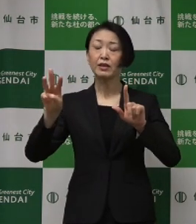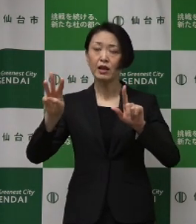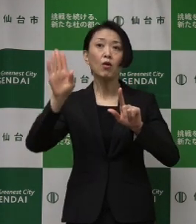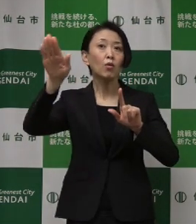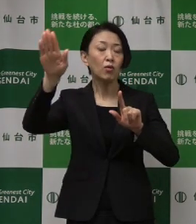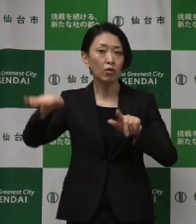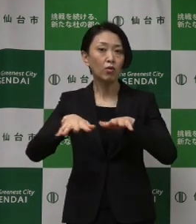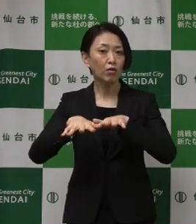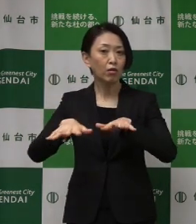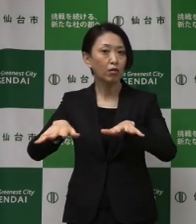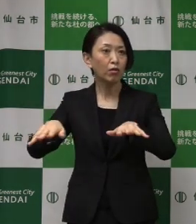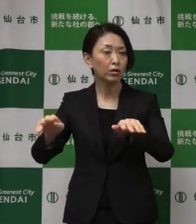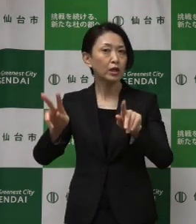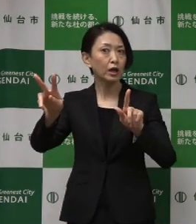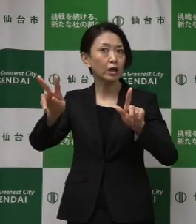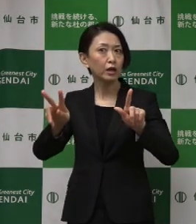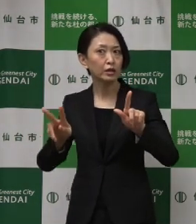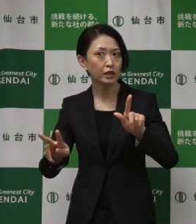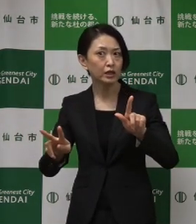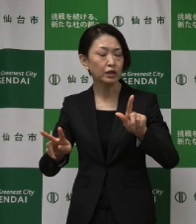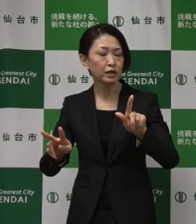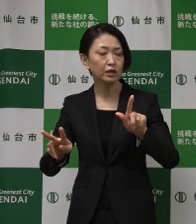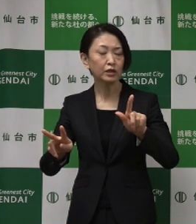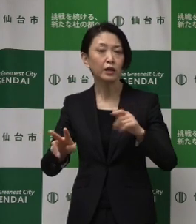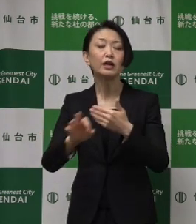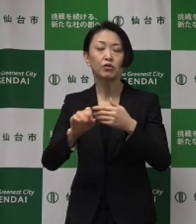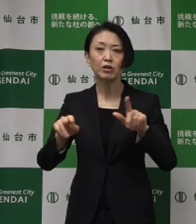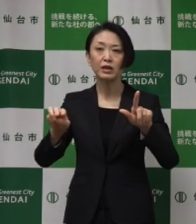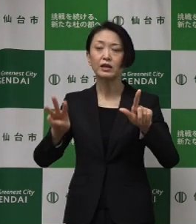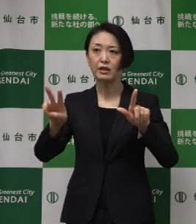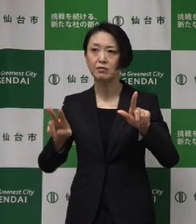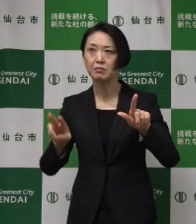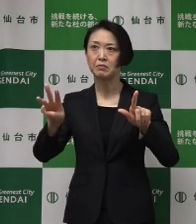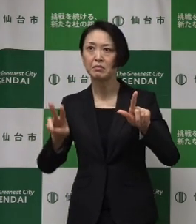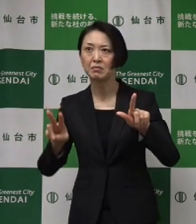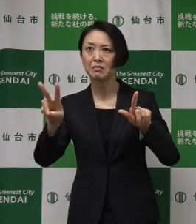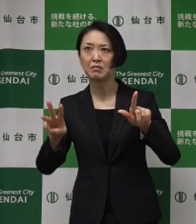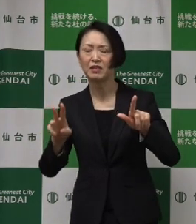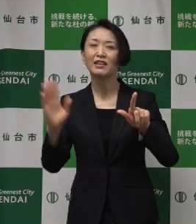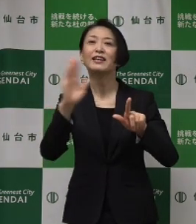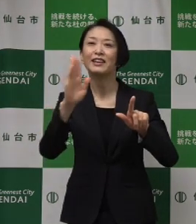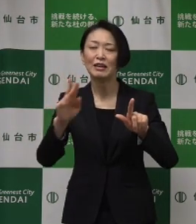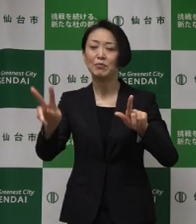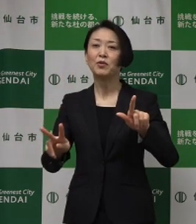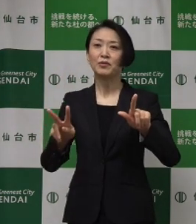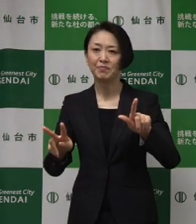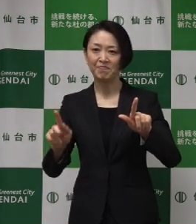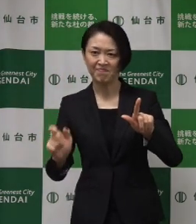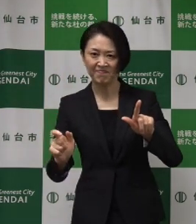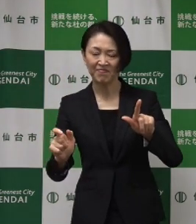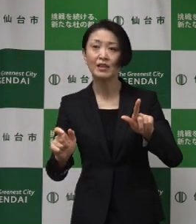って、そしてそれが瞬間的にではなくって、あ、落ち着いたというふうに実感でき